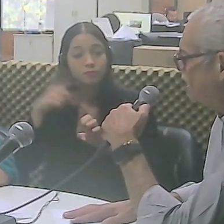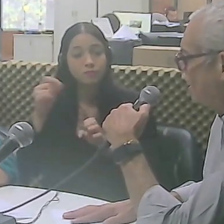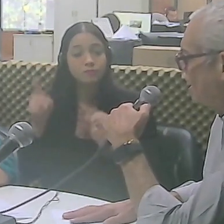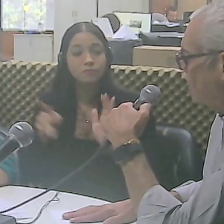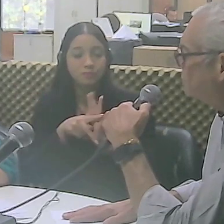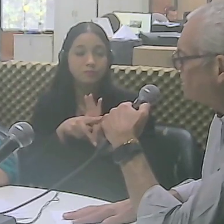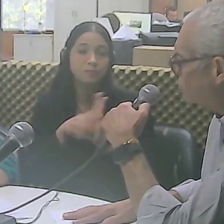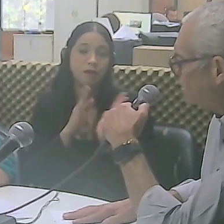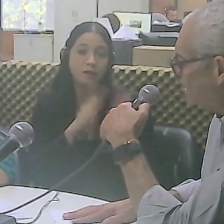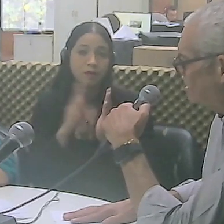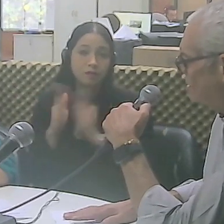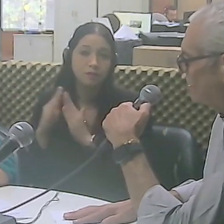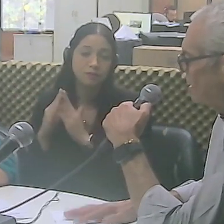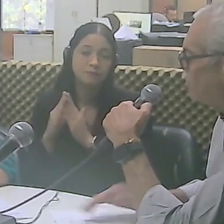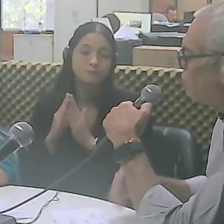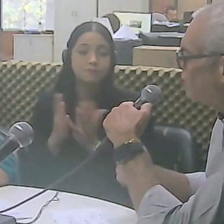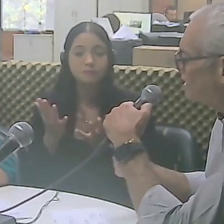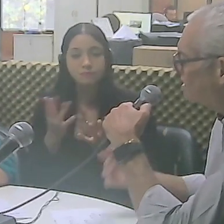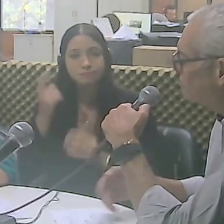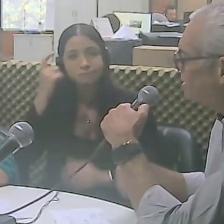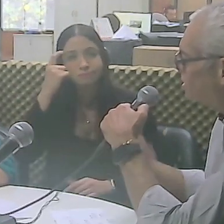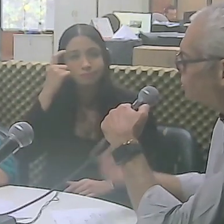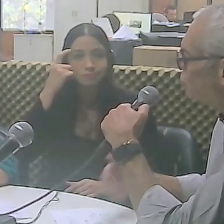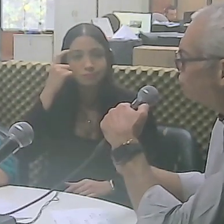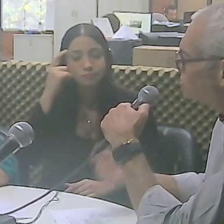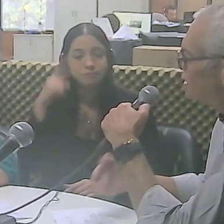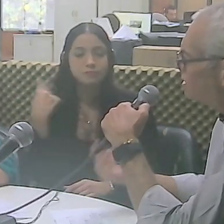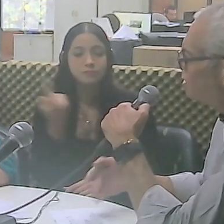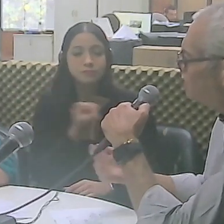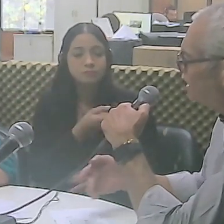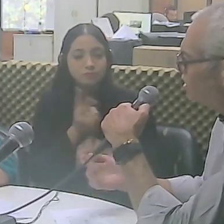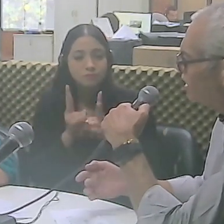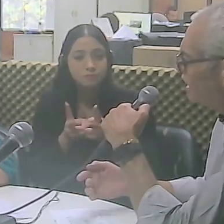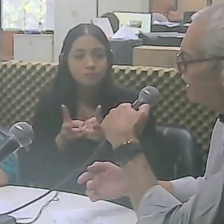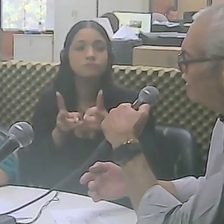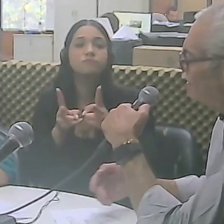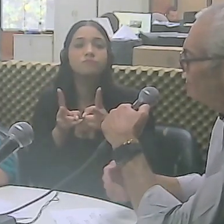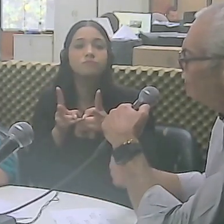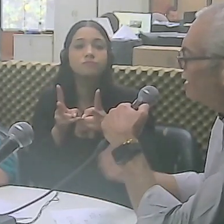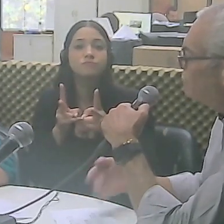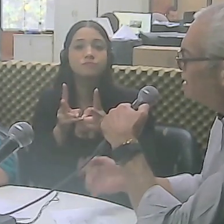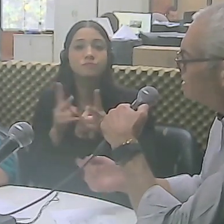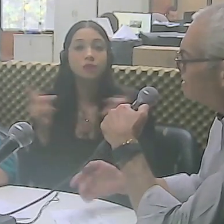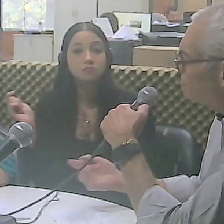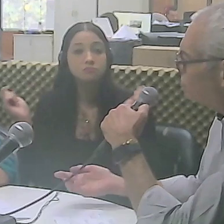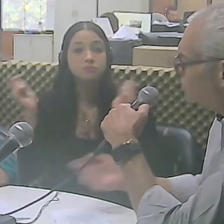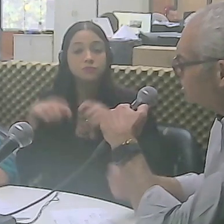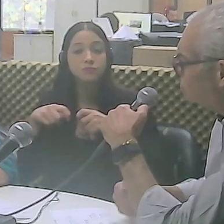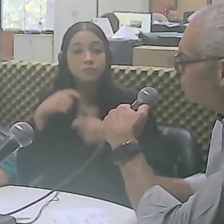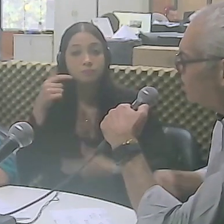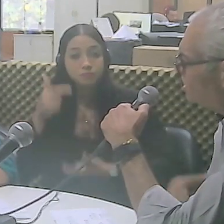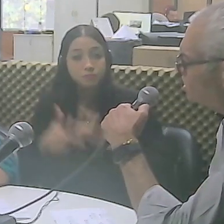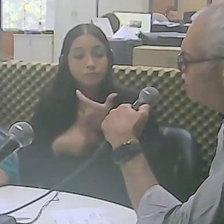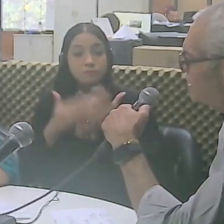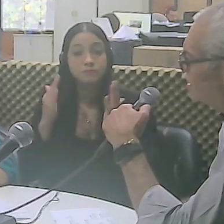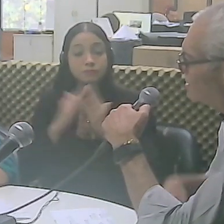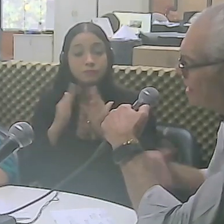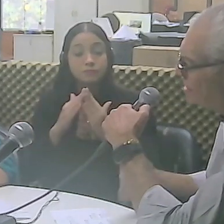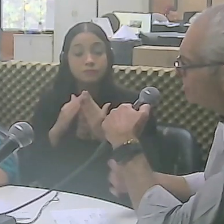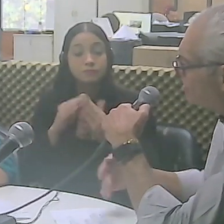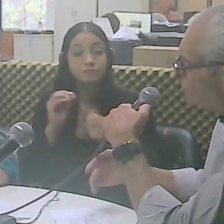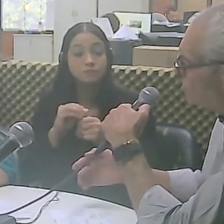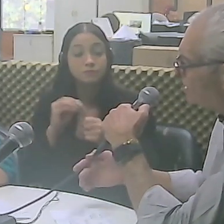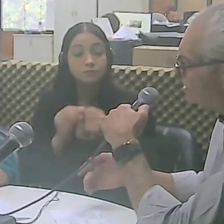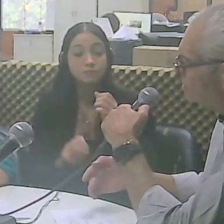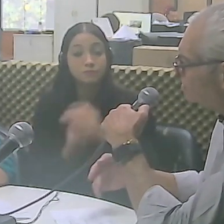empreendimentos habitacionais. A preocupação da gente constantemente estar viabilizando a produção de moradia em Uberlândia,